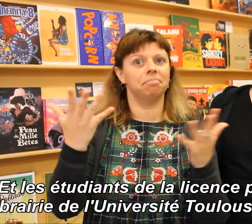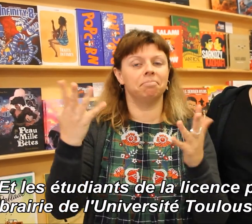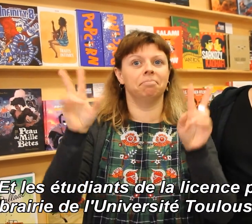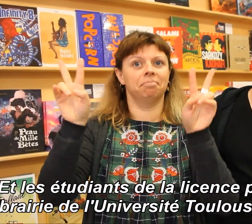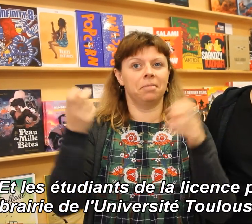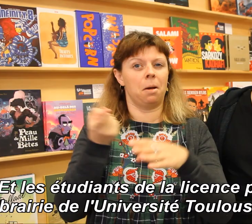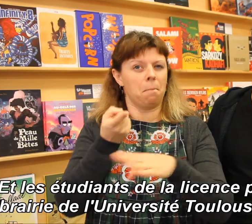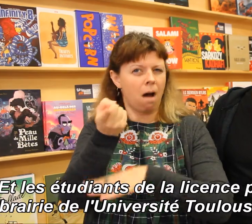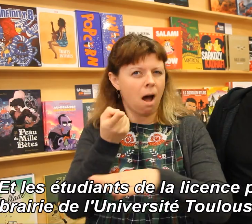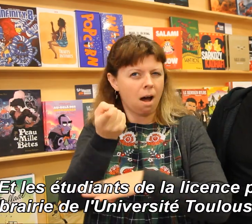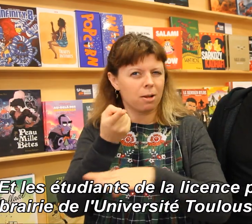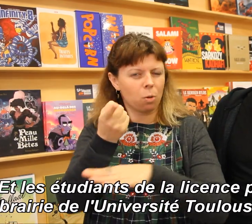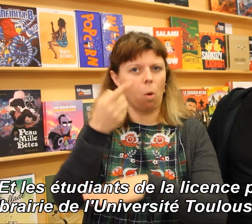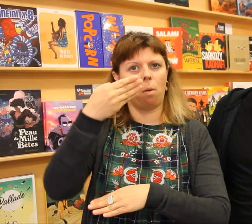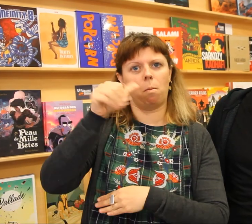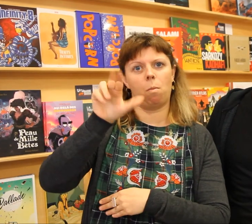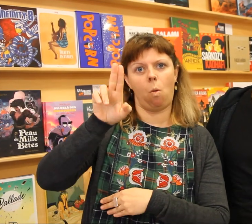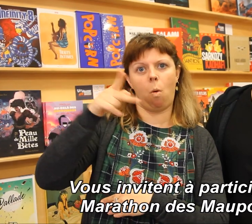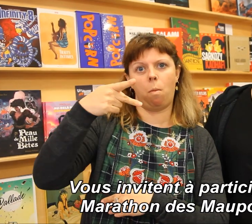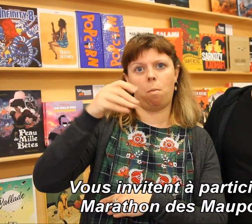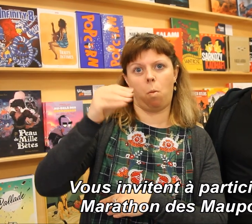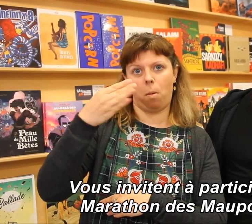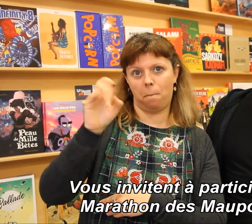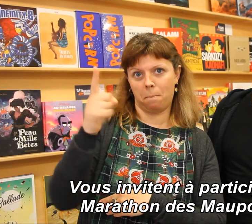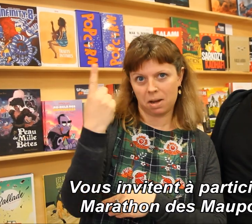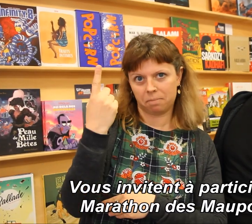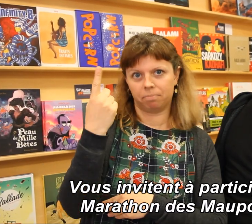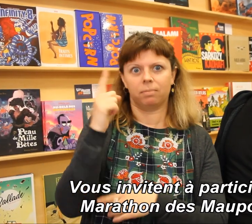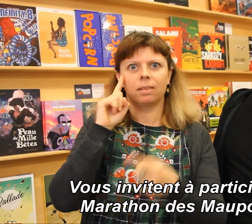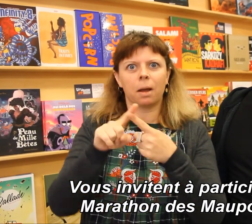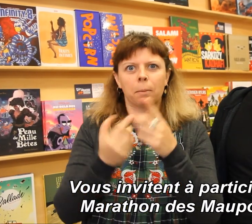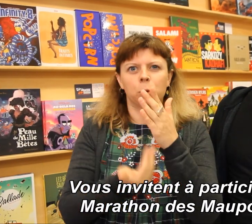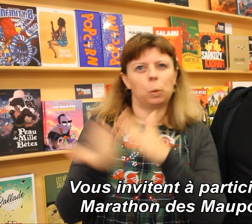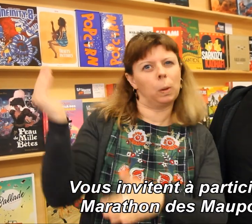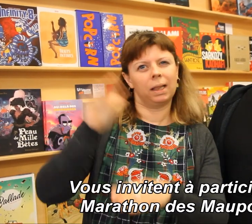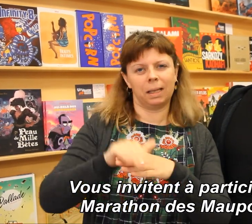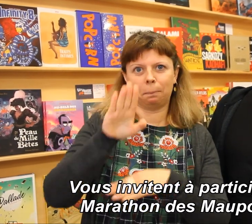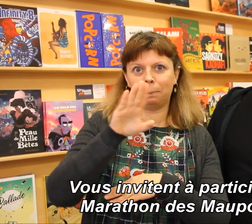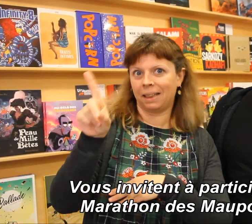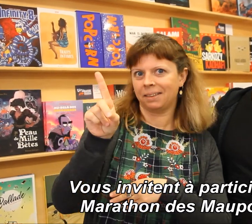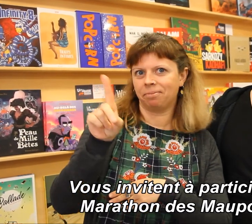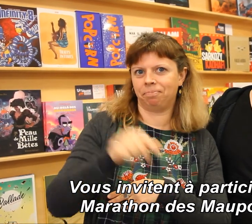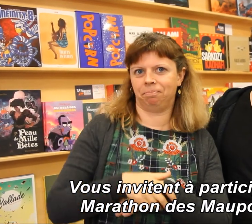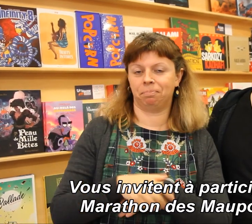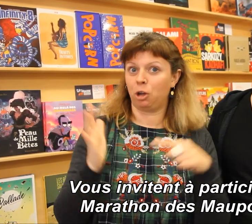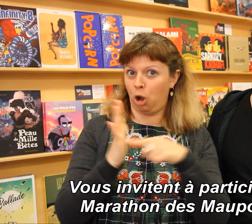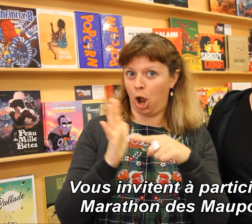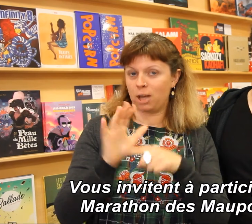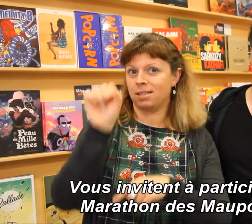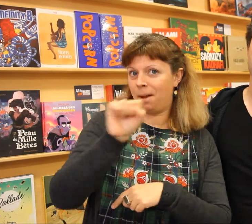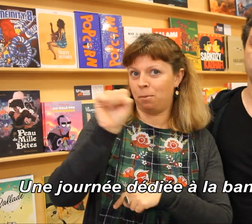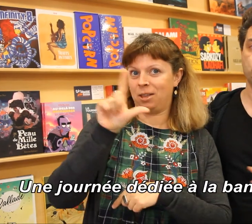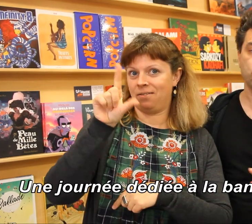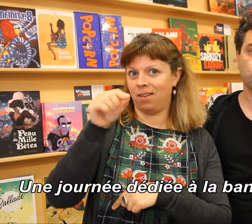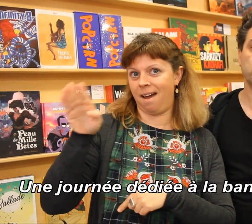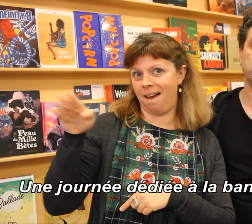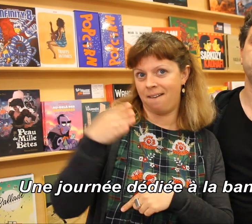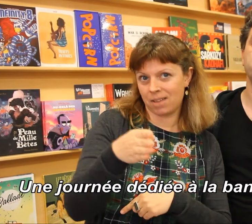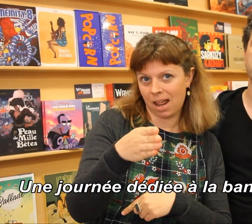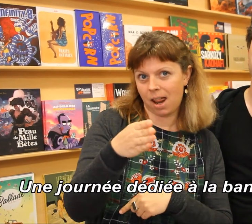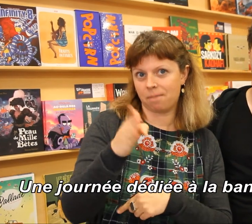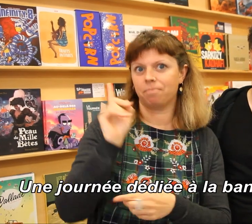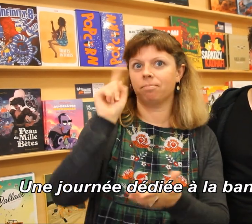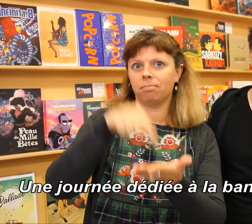l'Université Toulouse de Jean Jaurès vous invitent à participer au Marathon des mots paumés, une